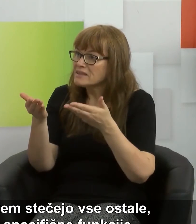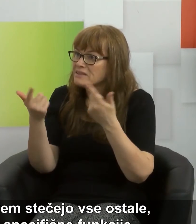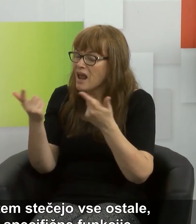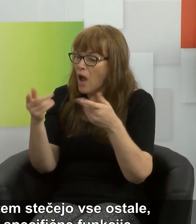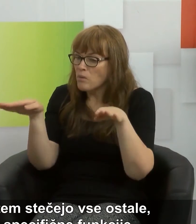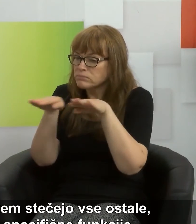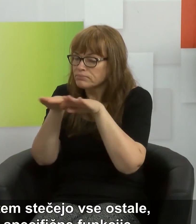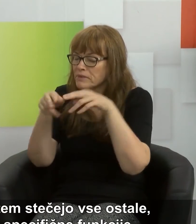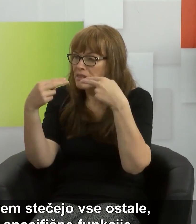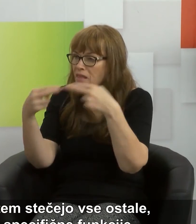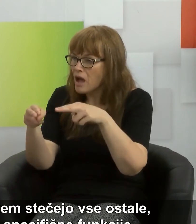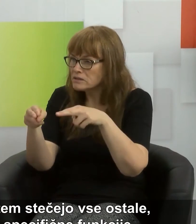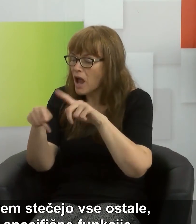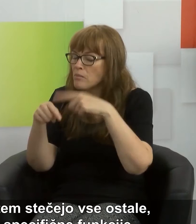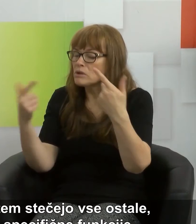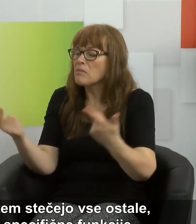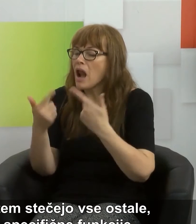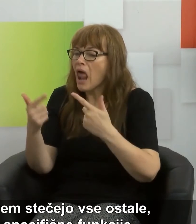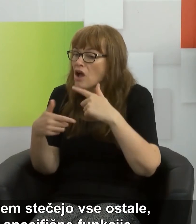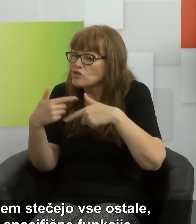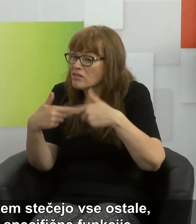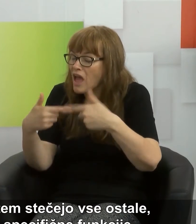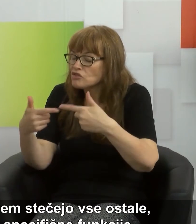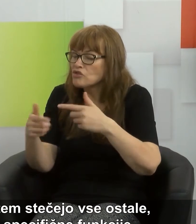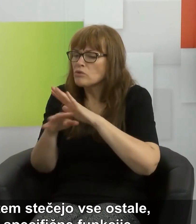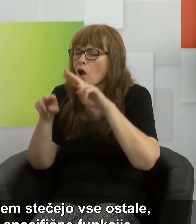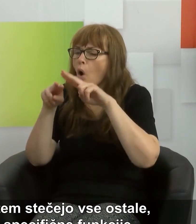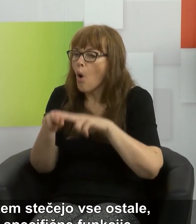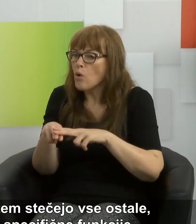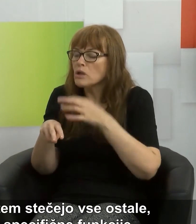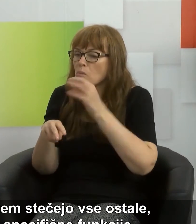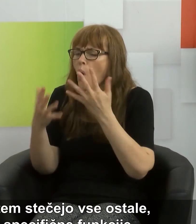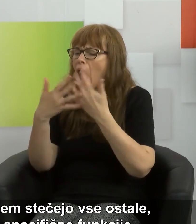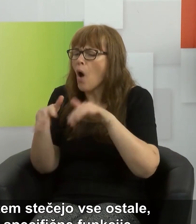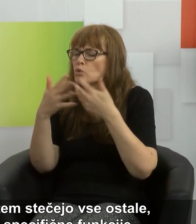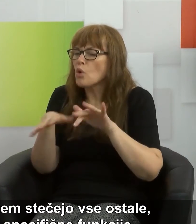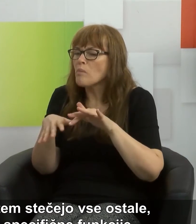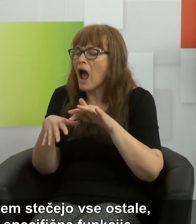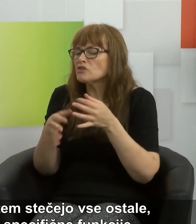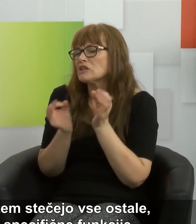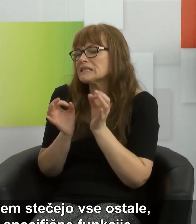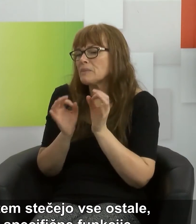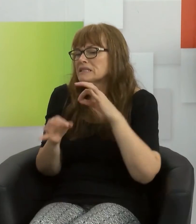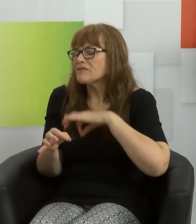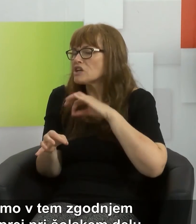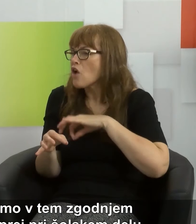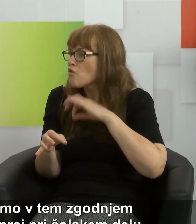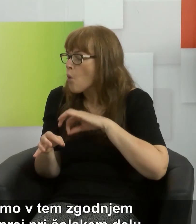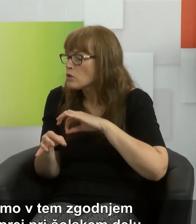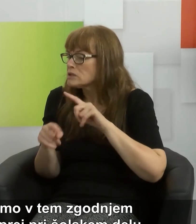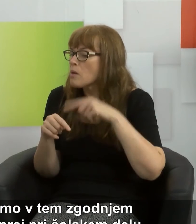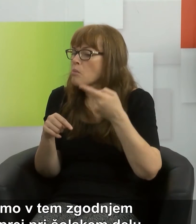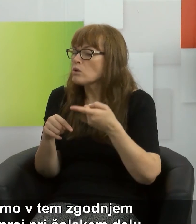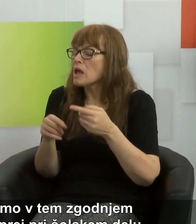spravi nazaj, da lažje potem stečejo vse ostale, dosti bolj avtomatične, specifične funkcije, ki jih